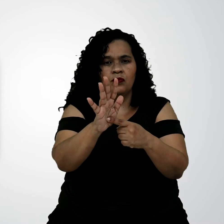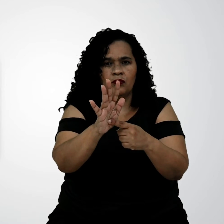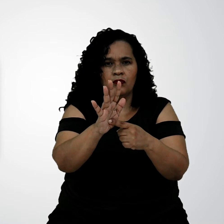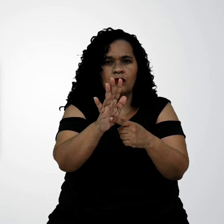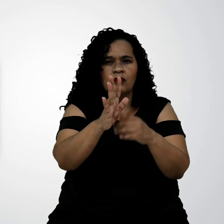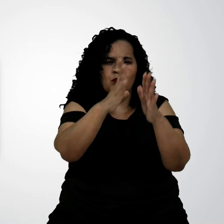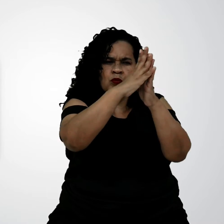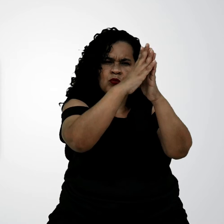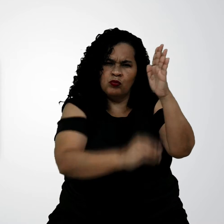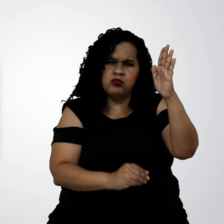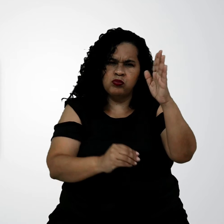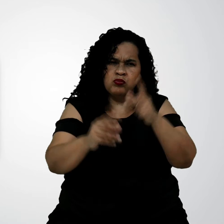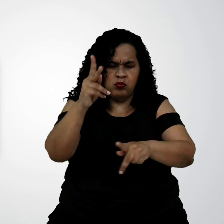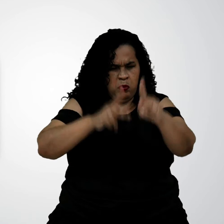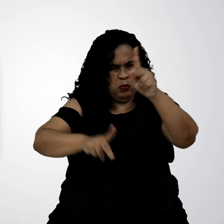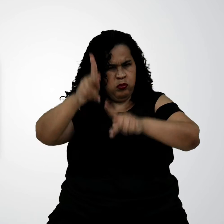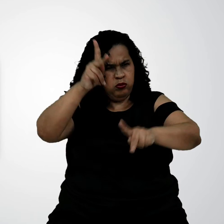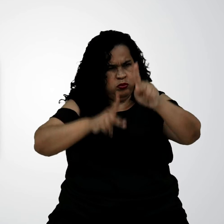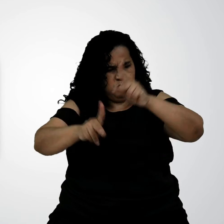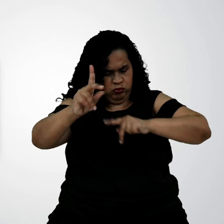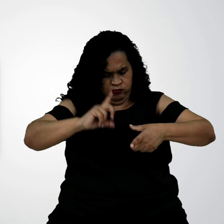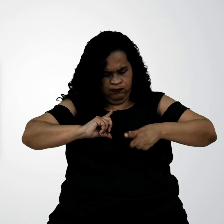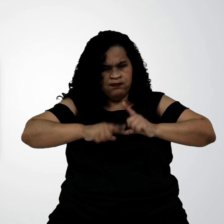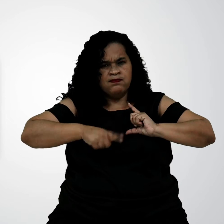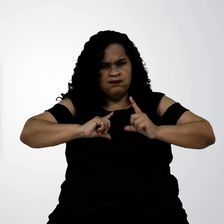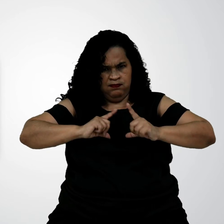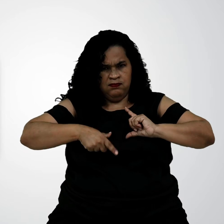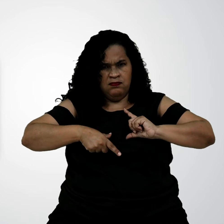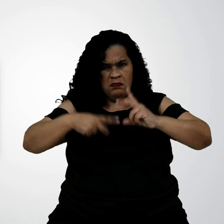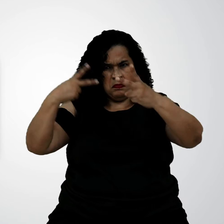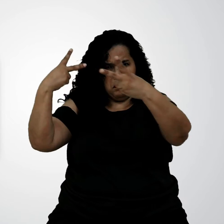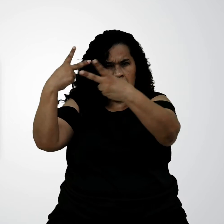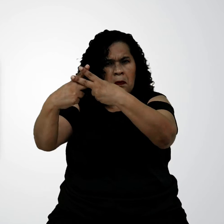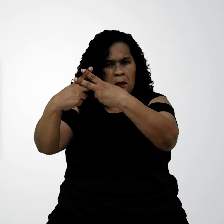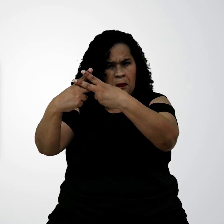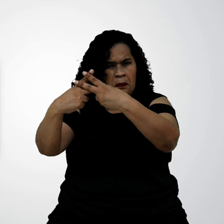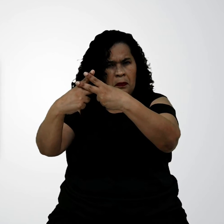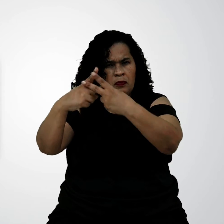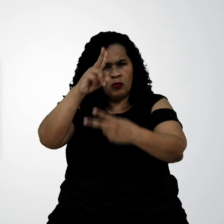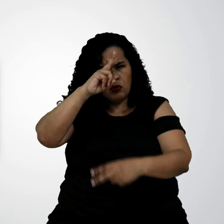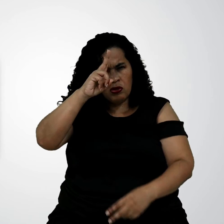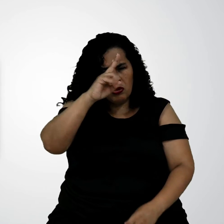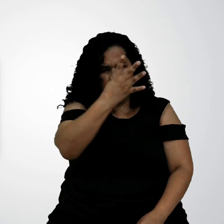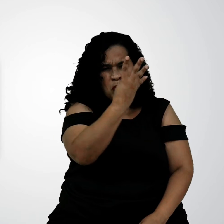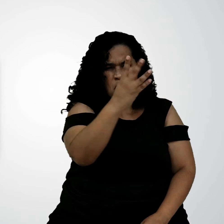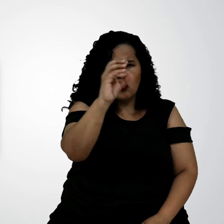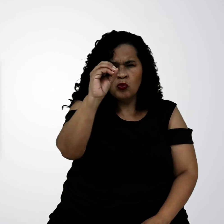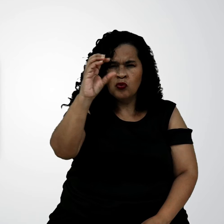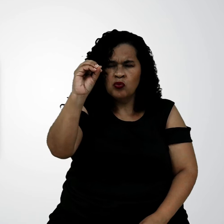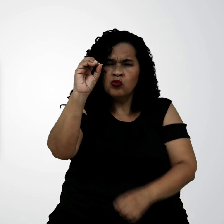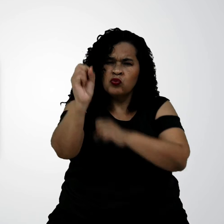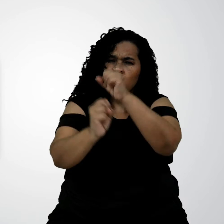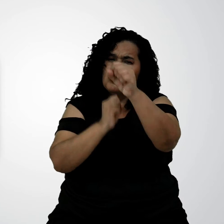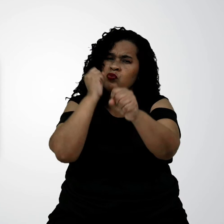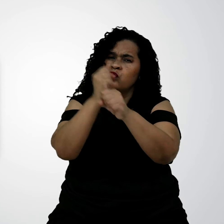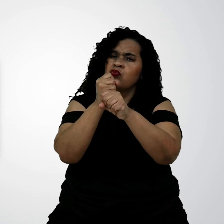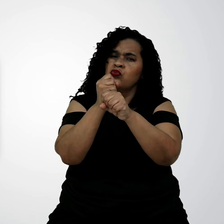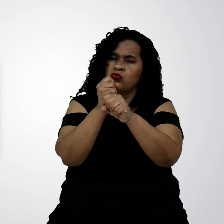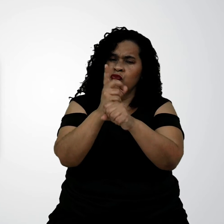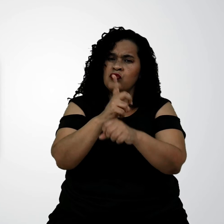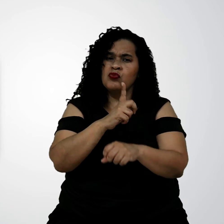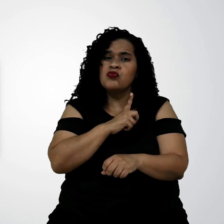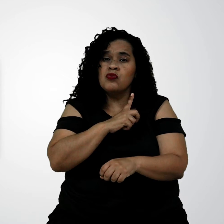de Israel, quando estava prisioneiro no Egito, por mais de 400 anos prisioneiro, eles adquiriram uma mentalidade